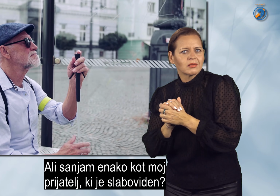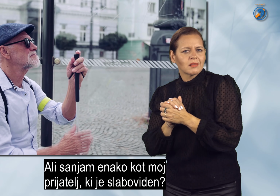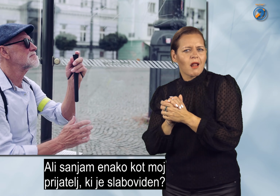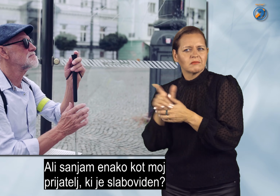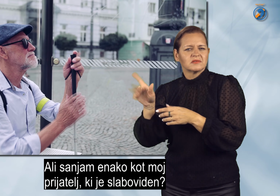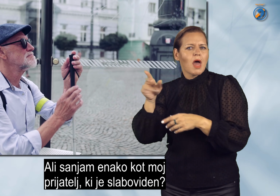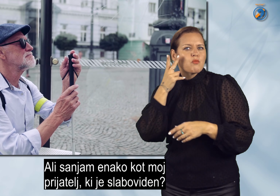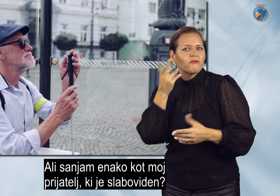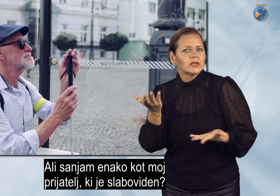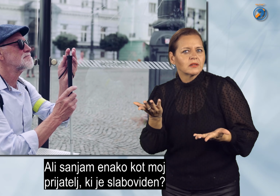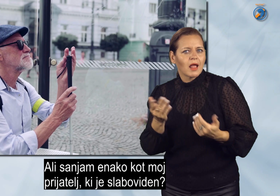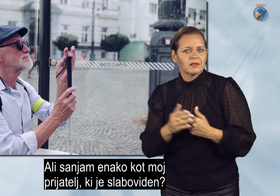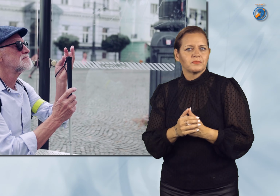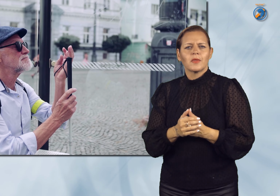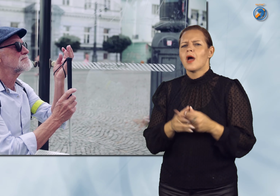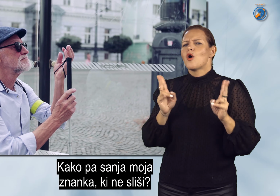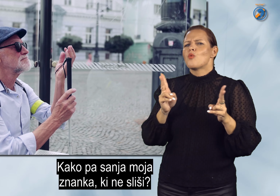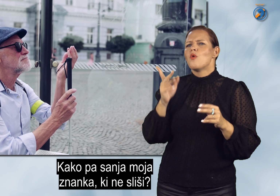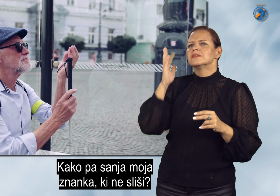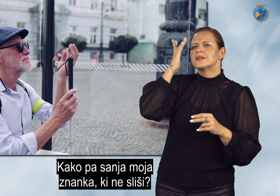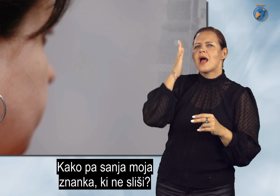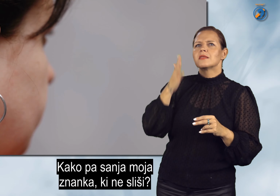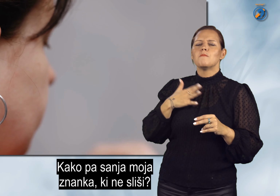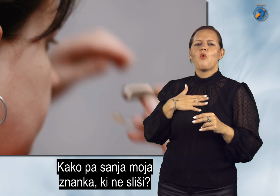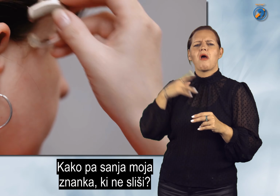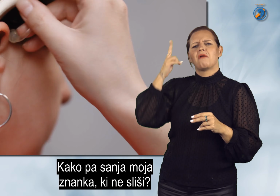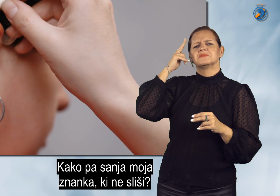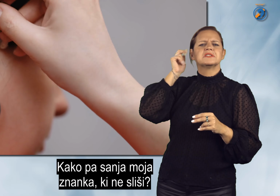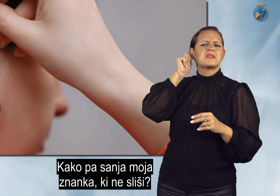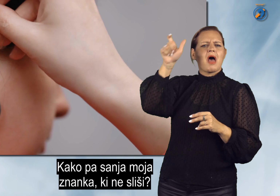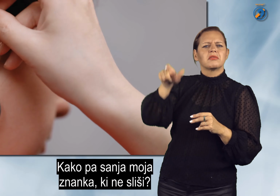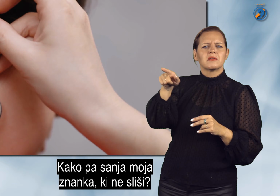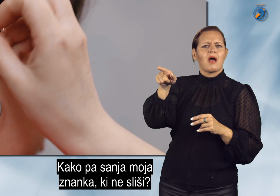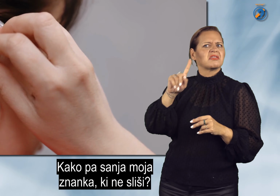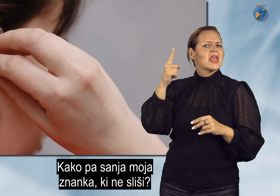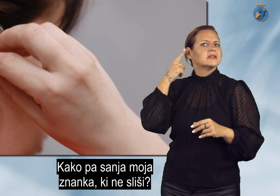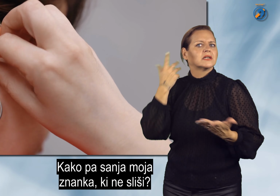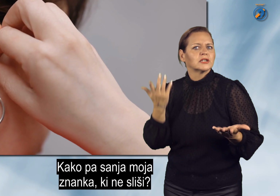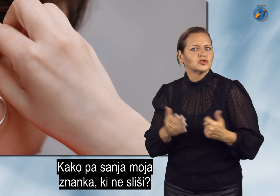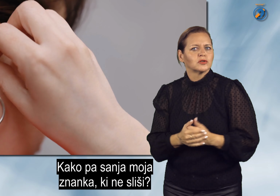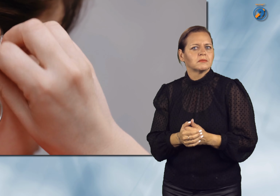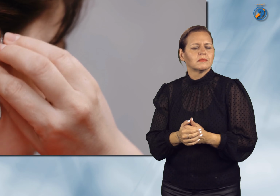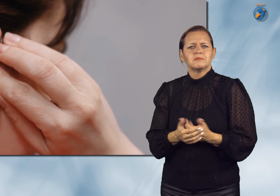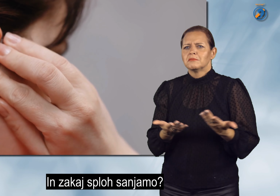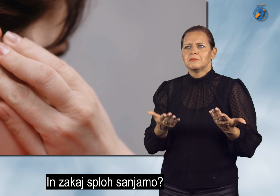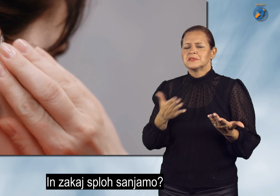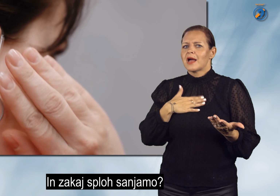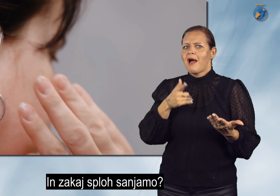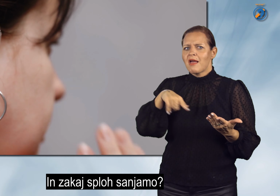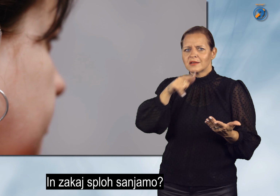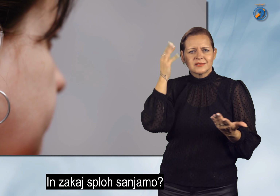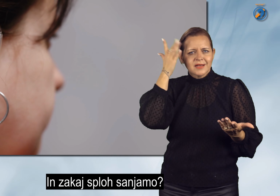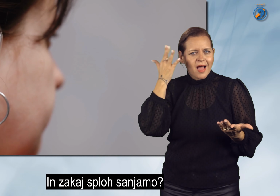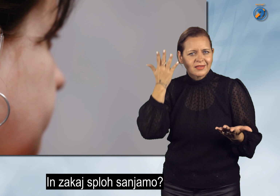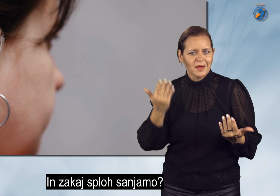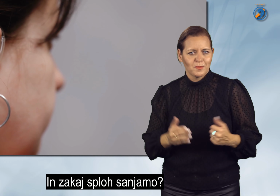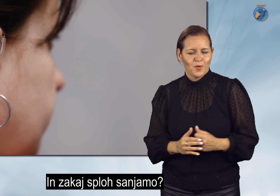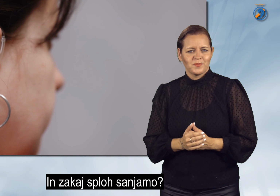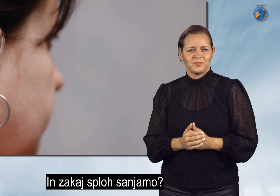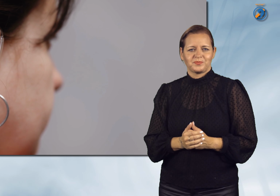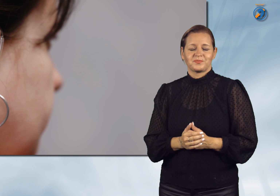je slaboviden? Kako pa sanja moja znanka, ki ne sliši? In zakaj